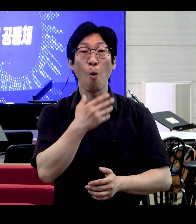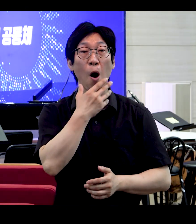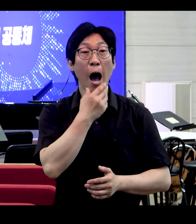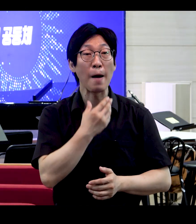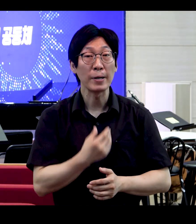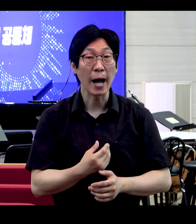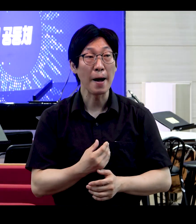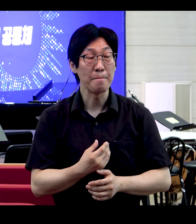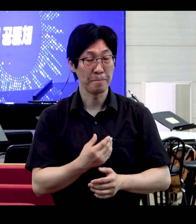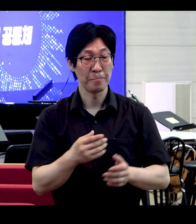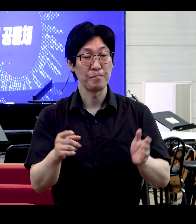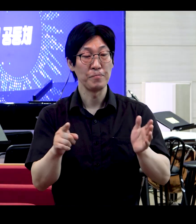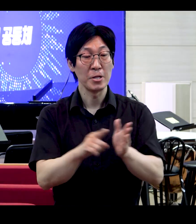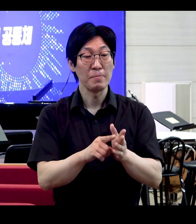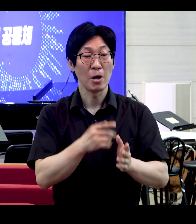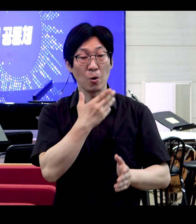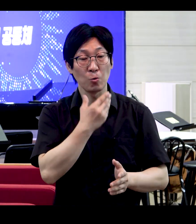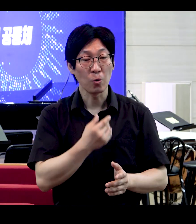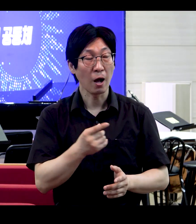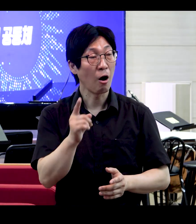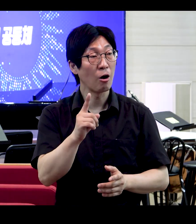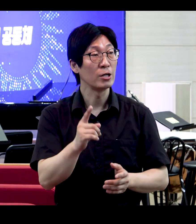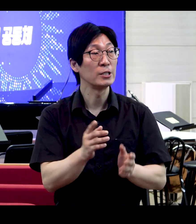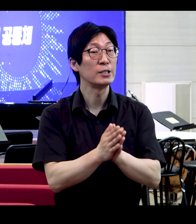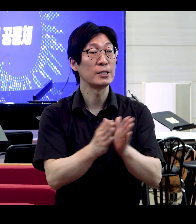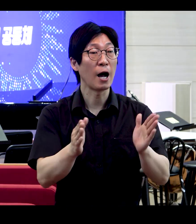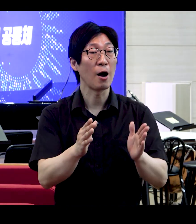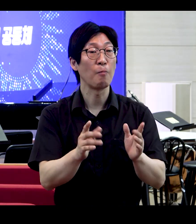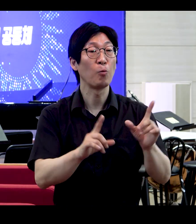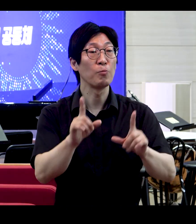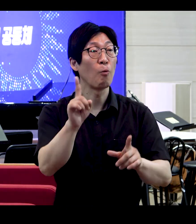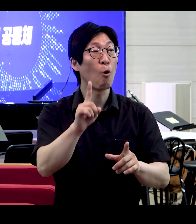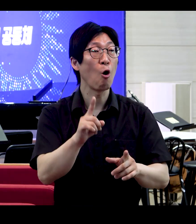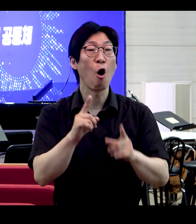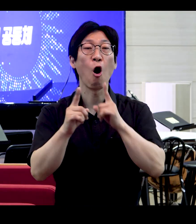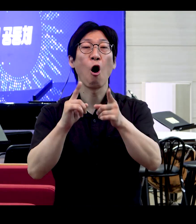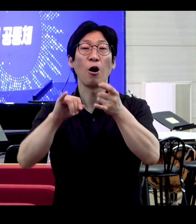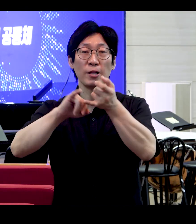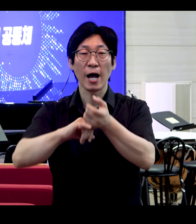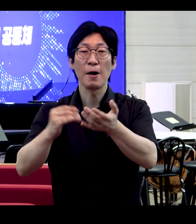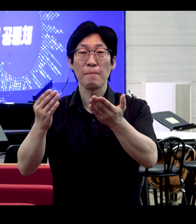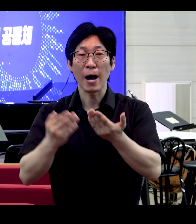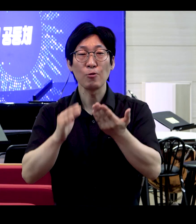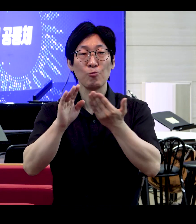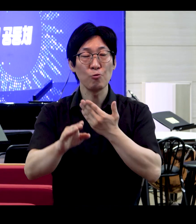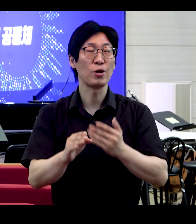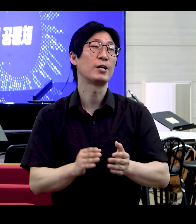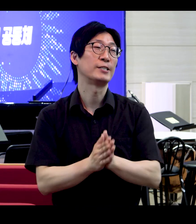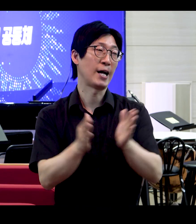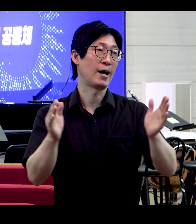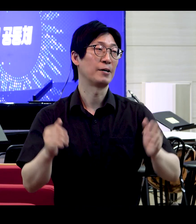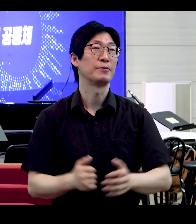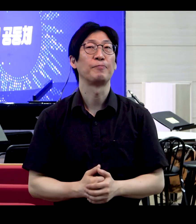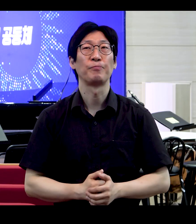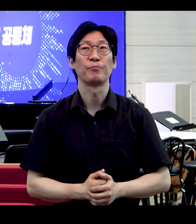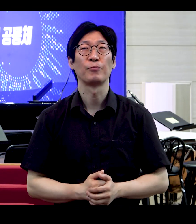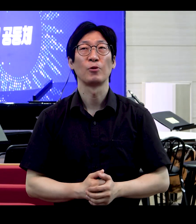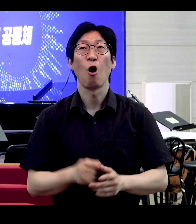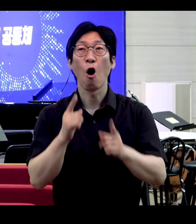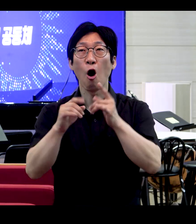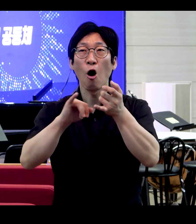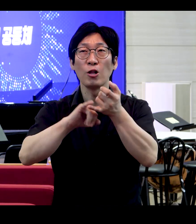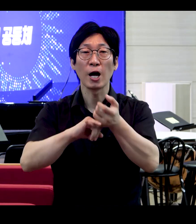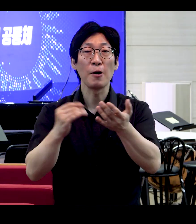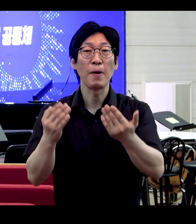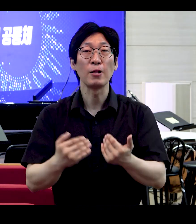아브라함 믿음의 조상 어떻게 시작되었습니까? 언약을 받은 거. 예, 언약을 받음으로 시작되잖아요. 다른 거 아니에요.